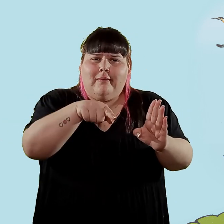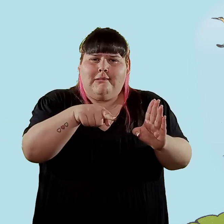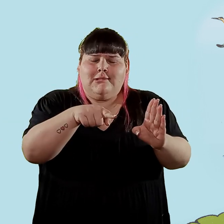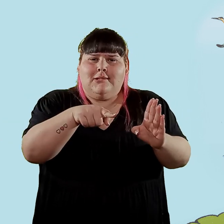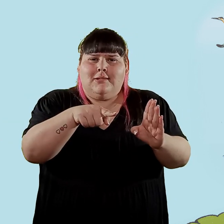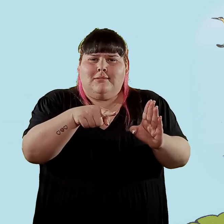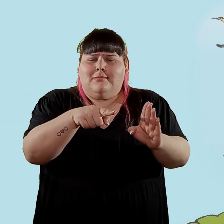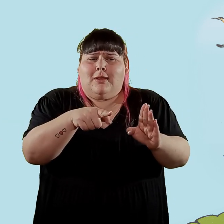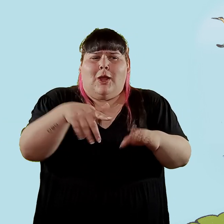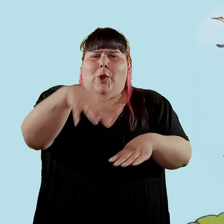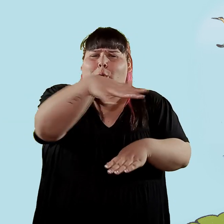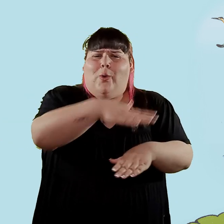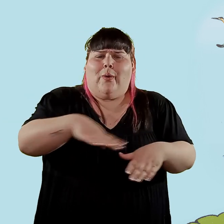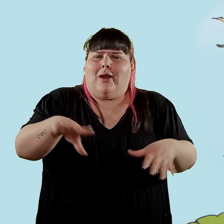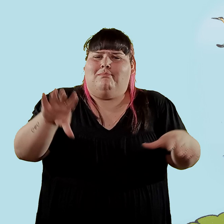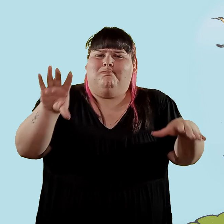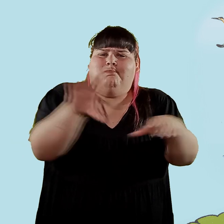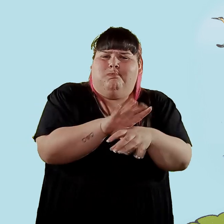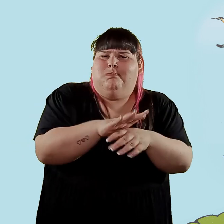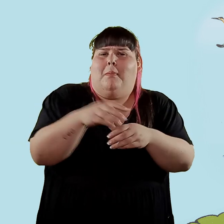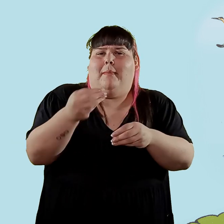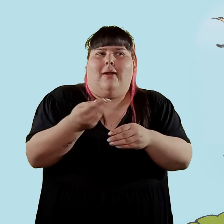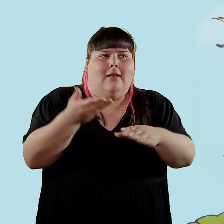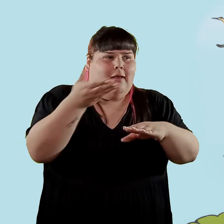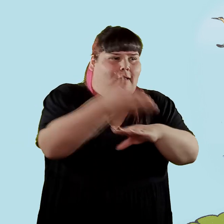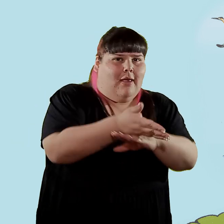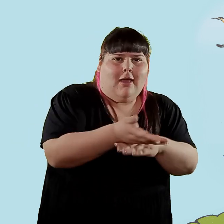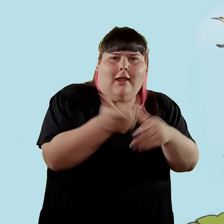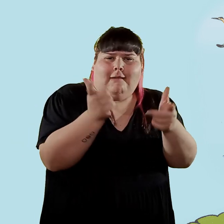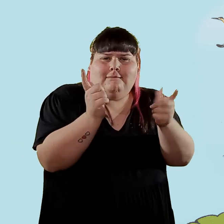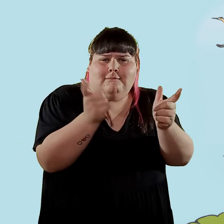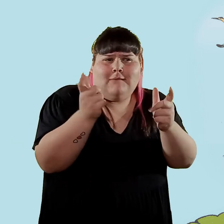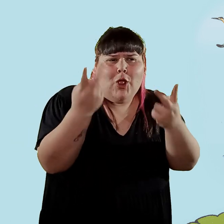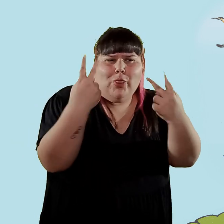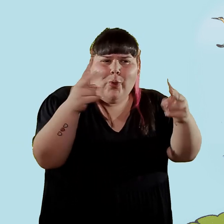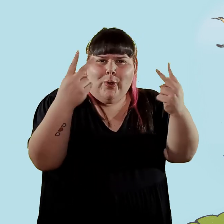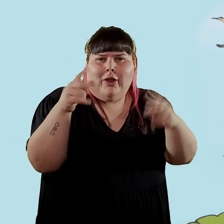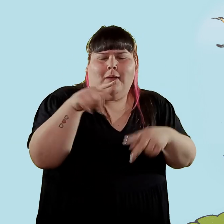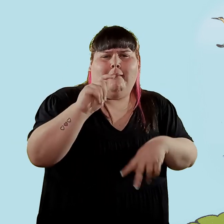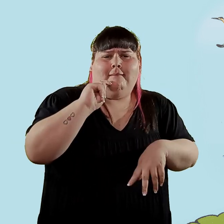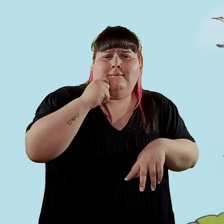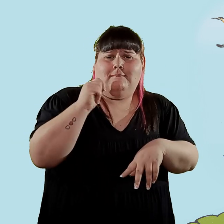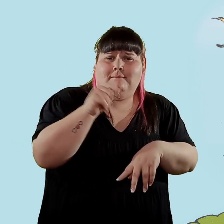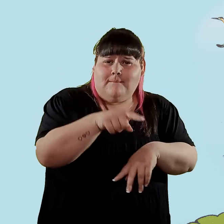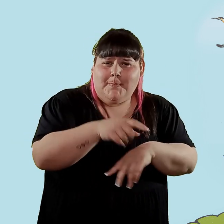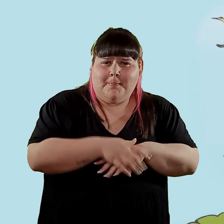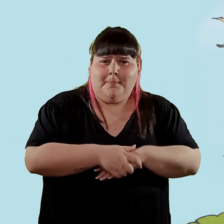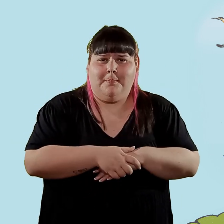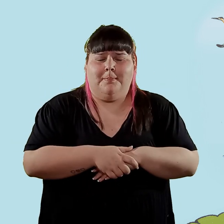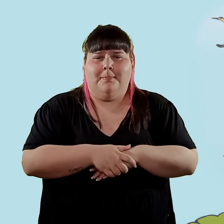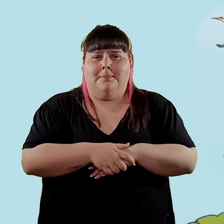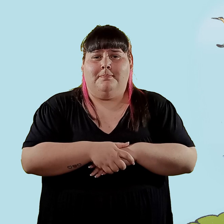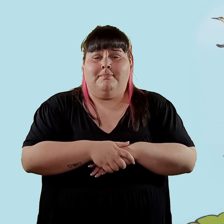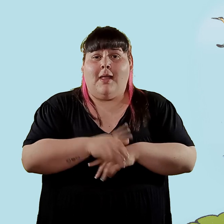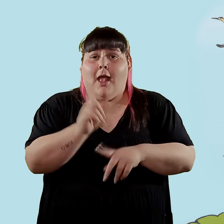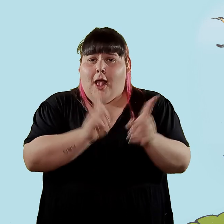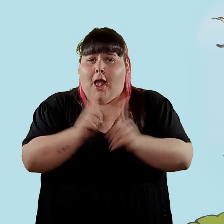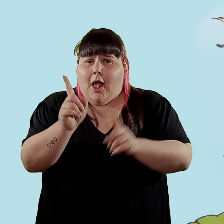sean lugares de destino turístico y recreativo muy apreciado. En muchos casos,